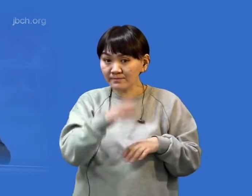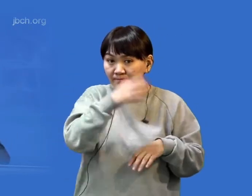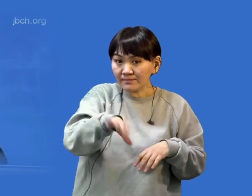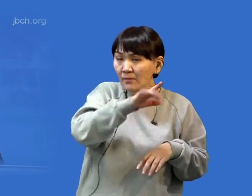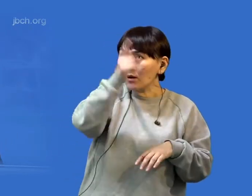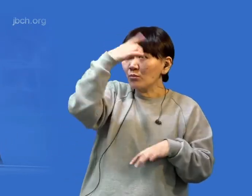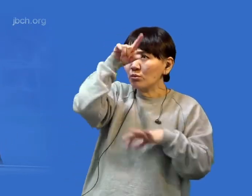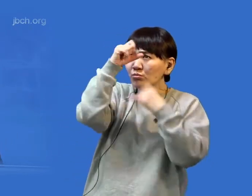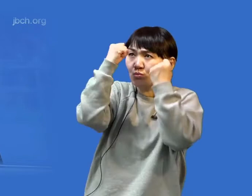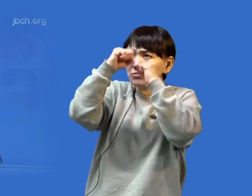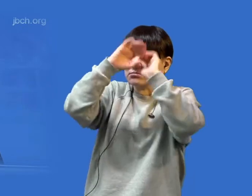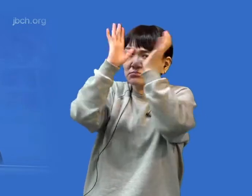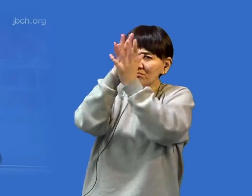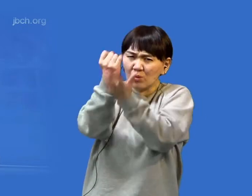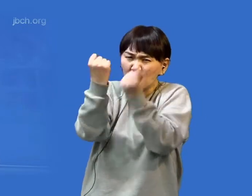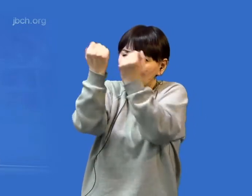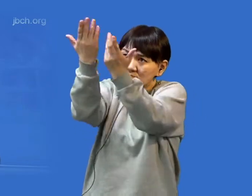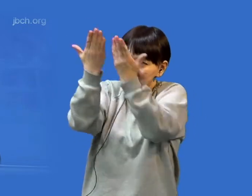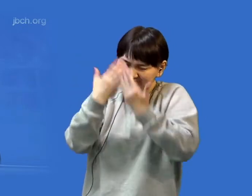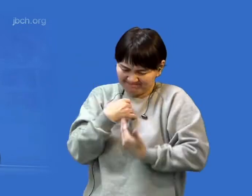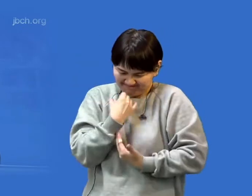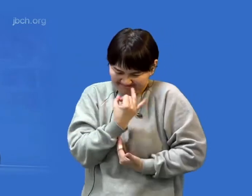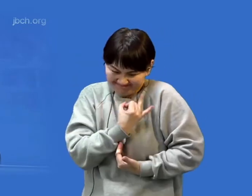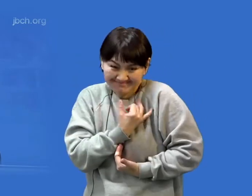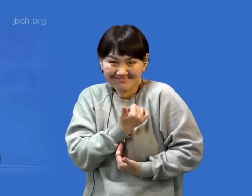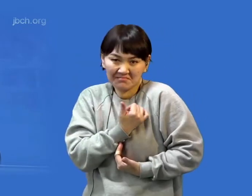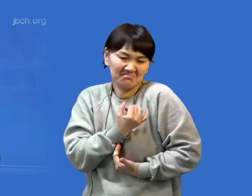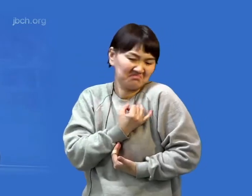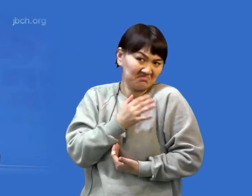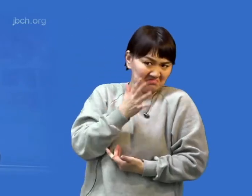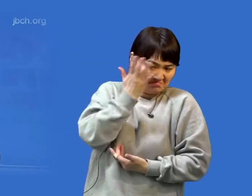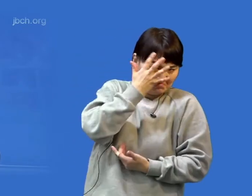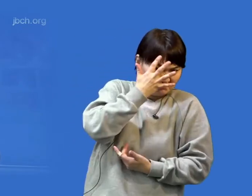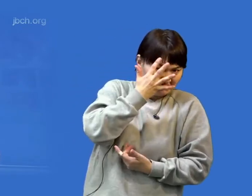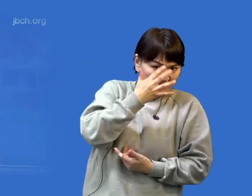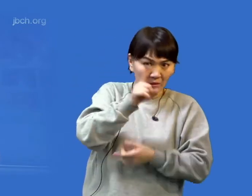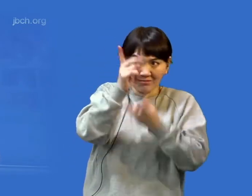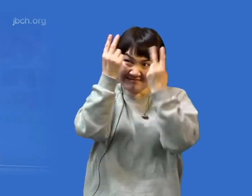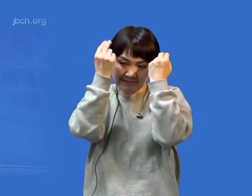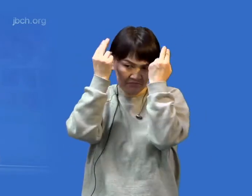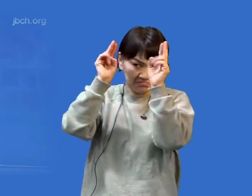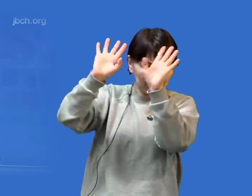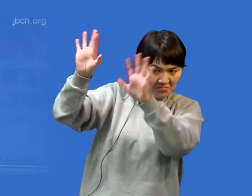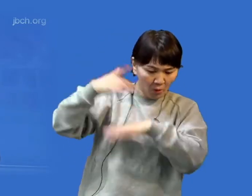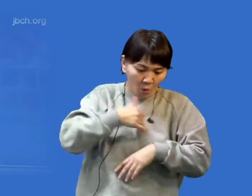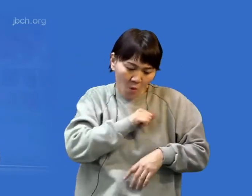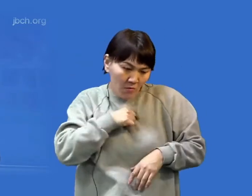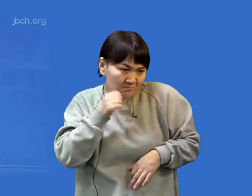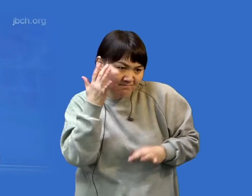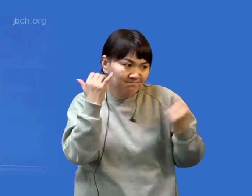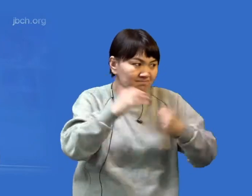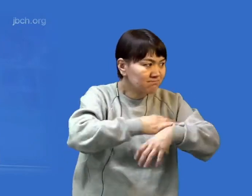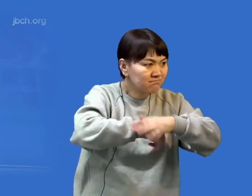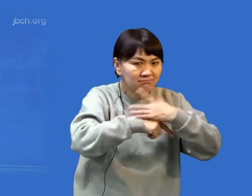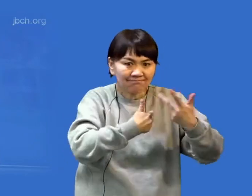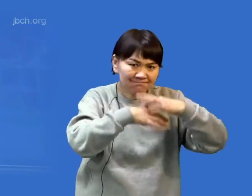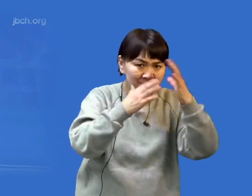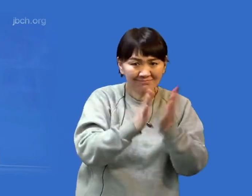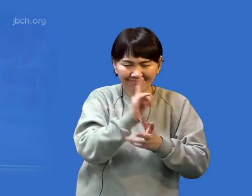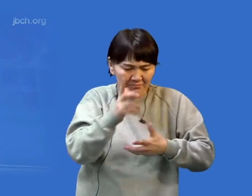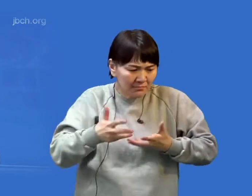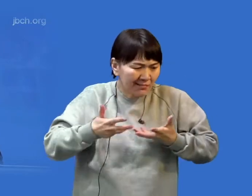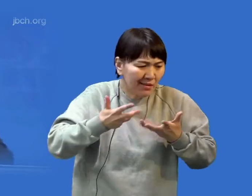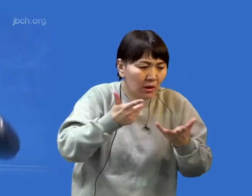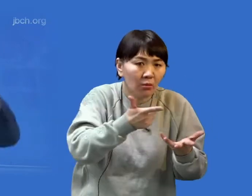бурхны хүч чадалд итгэхгүй, бурхны үгэнд дуулууртай байхгүй, өөрийнхөө аргын дагуу амьдрснаас олж бурхны бидэнд өгөх